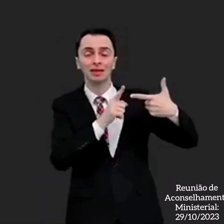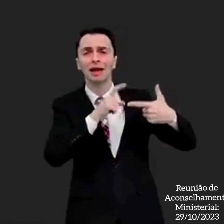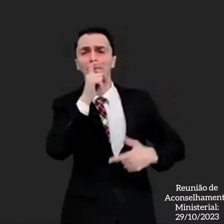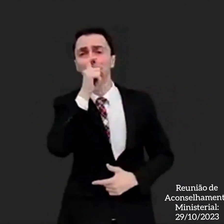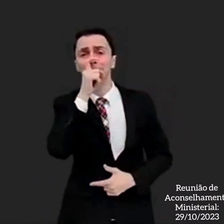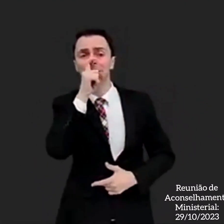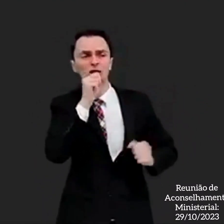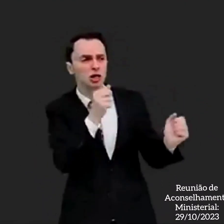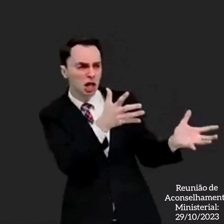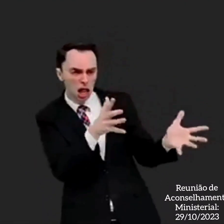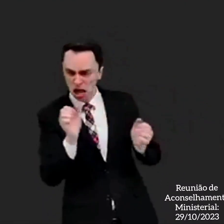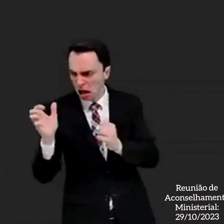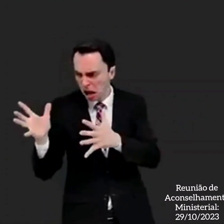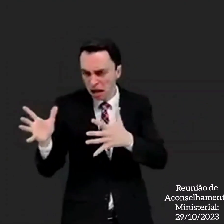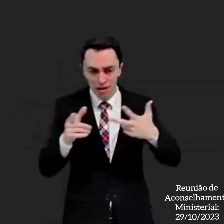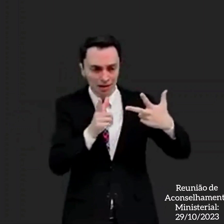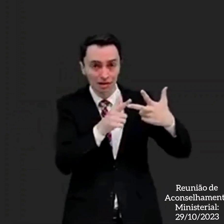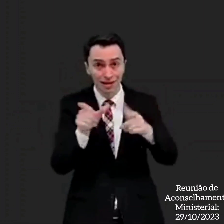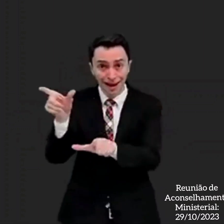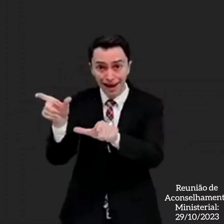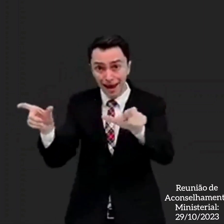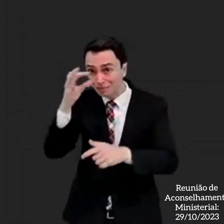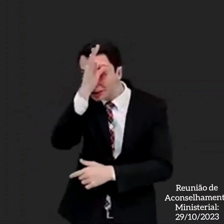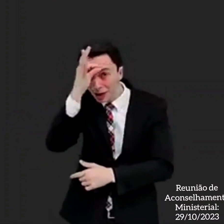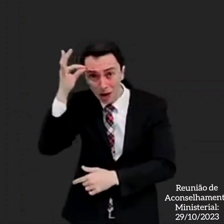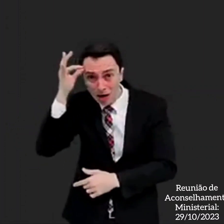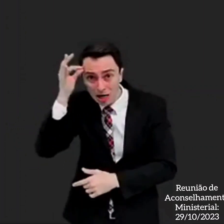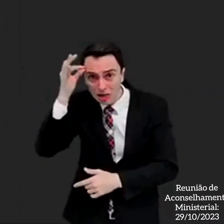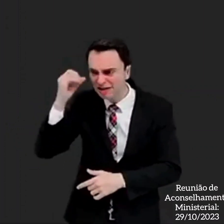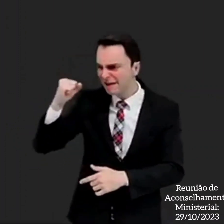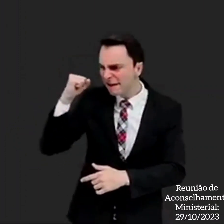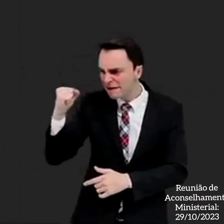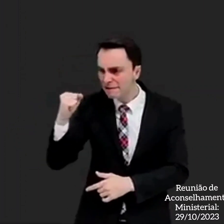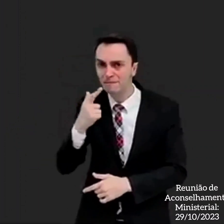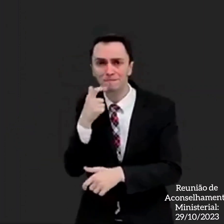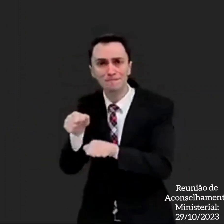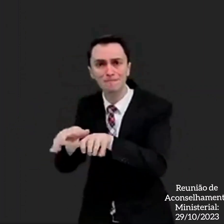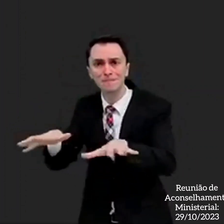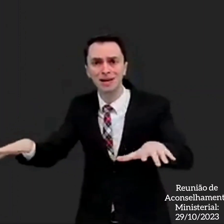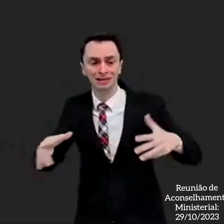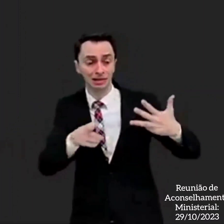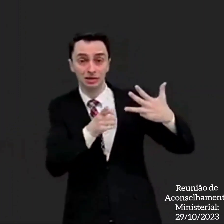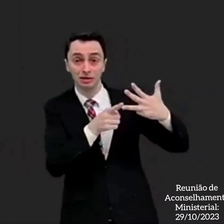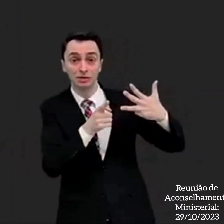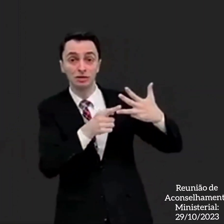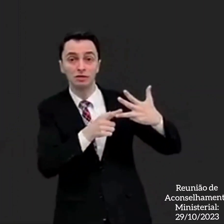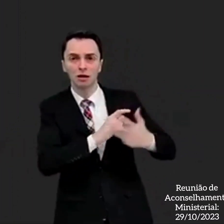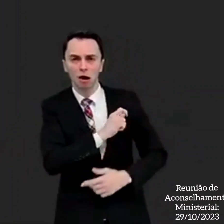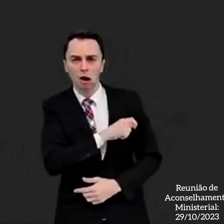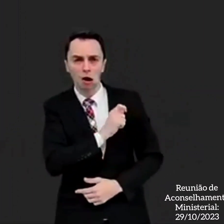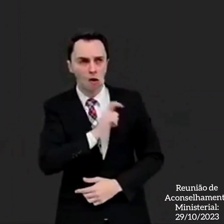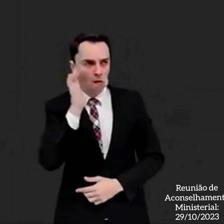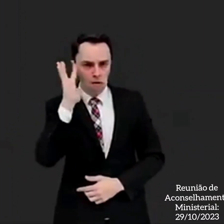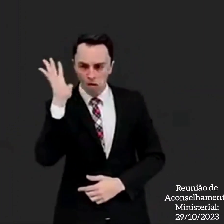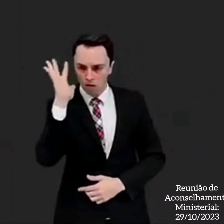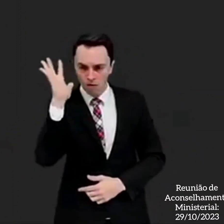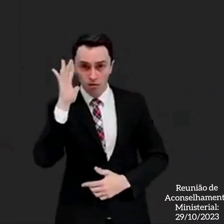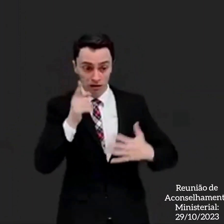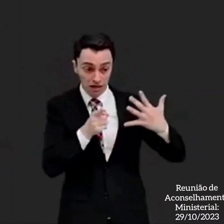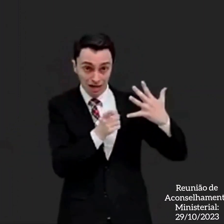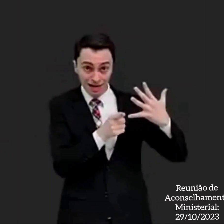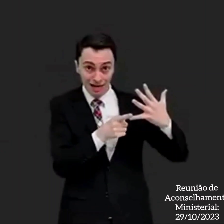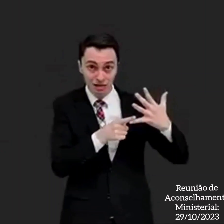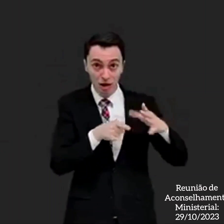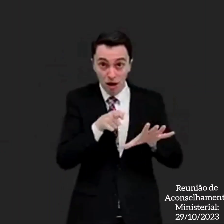que derramam sangue inocente, coração que maquina pensamentos viciosos, pés que se